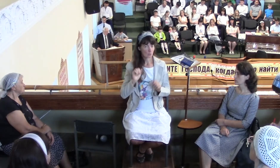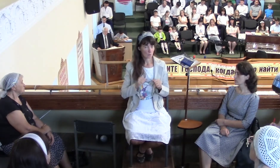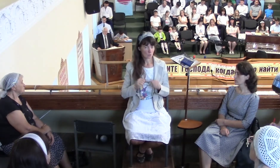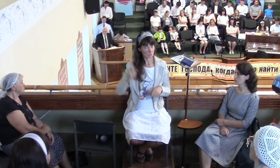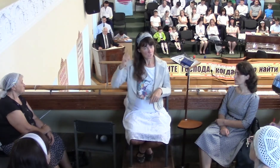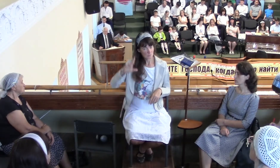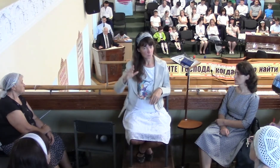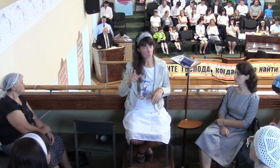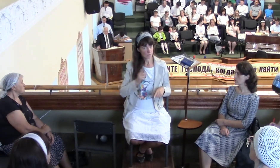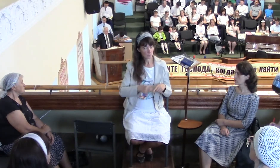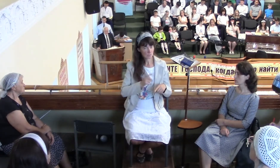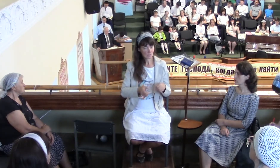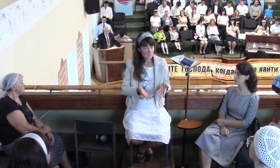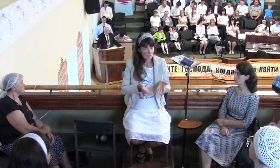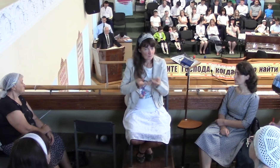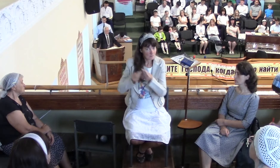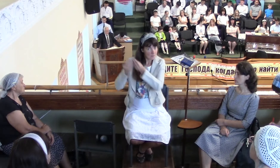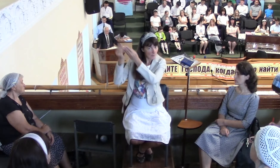Духом Святым Вадим и написал.